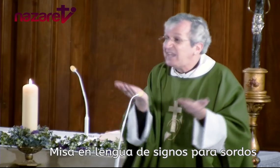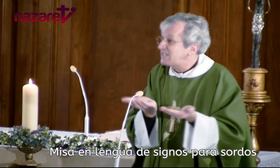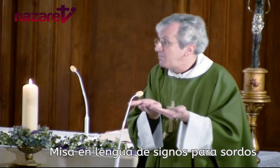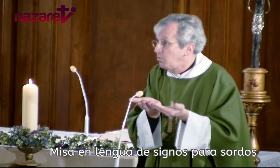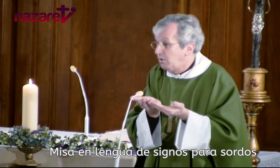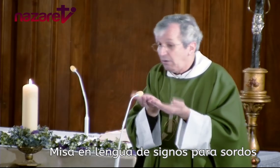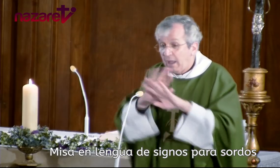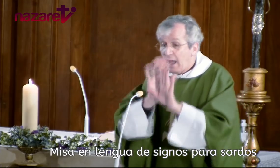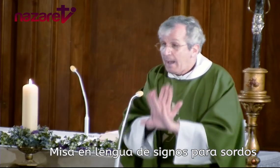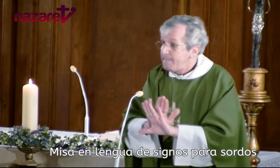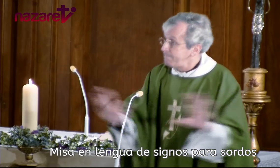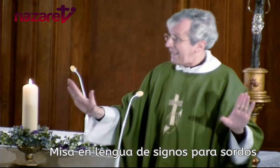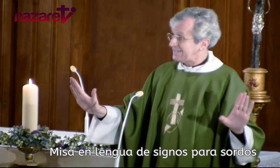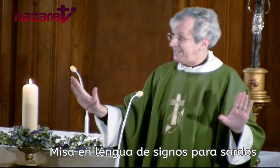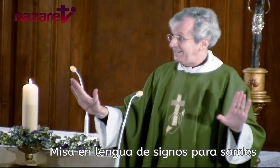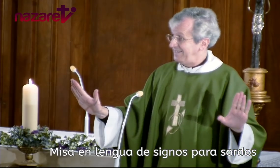este mundo pasa.